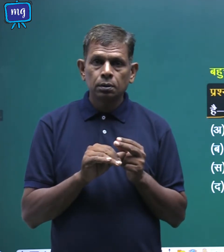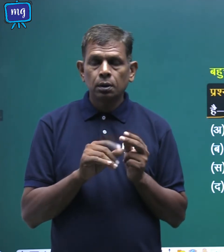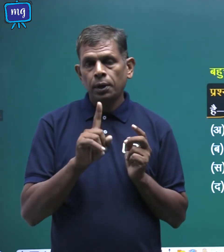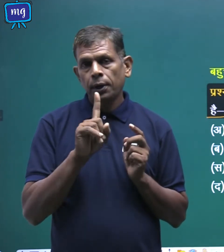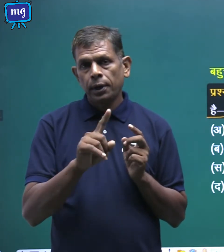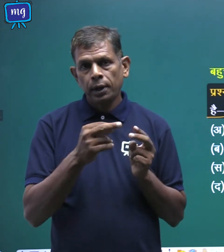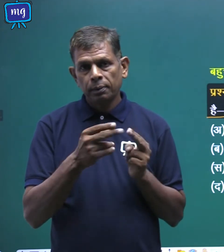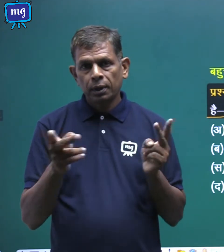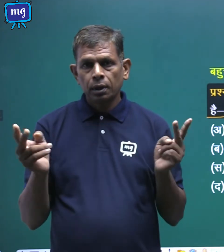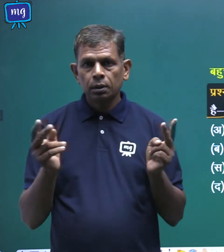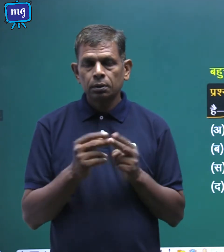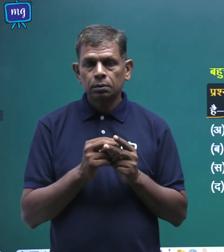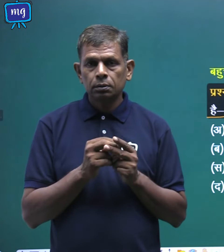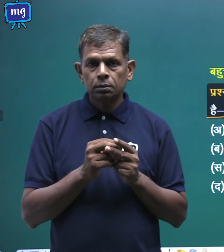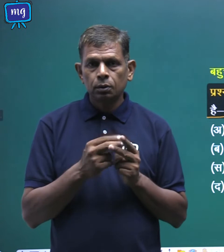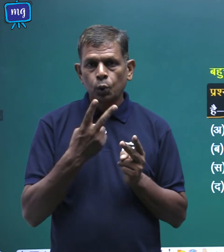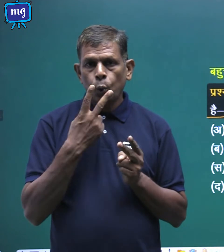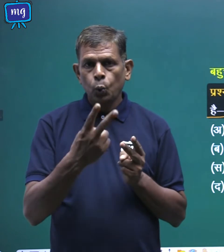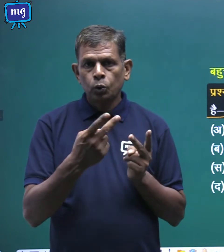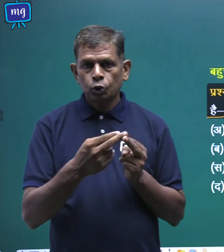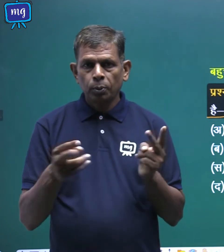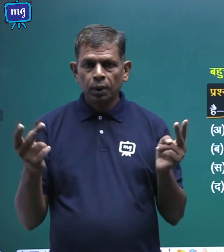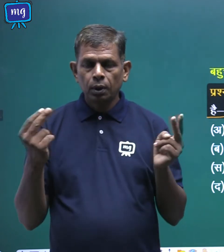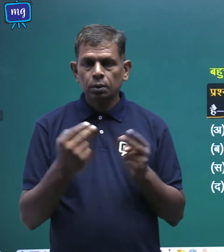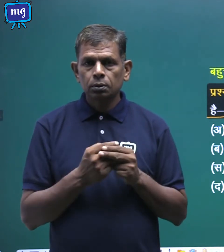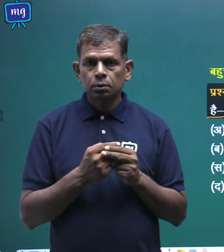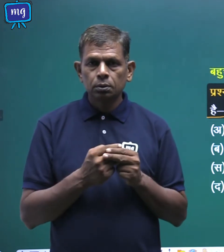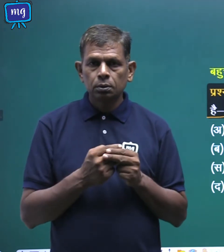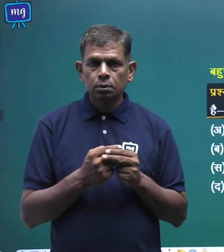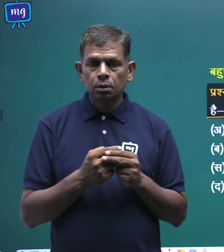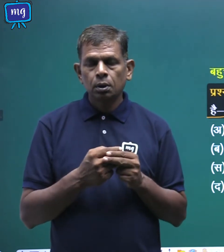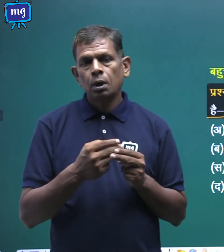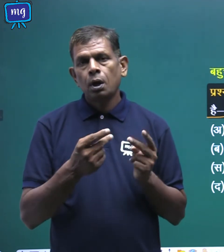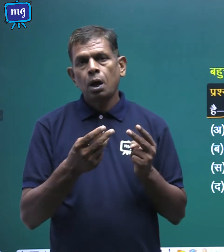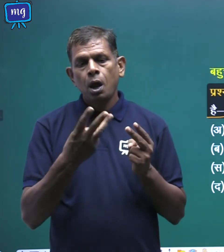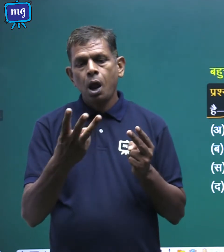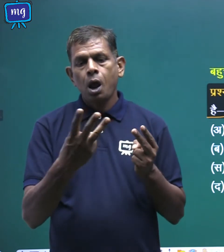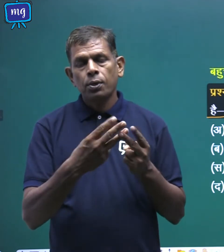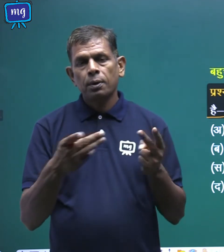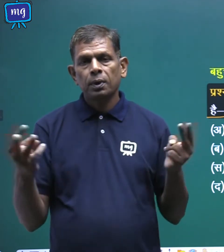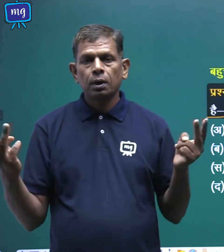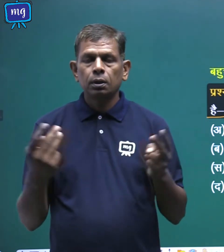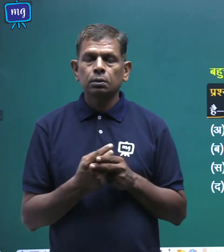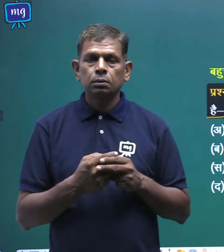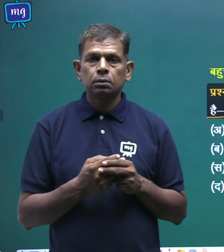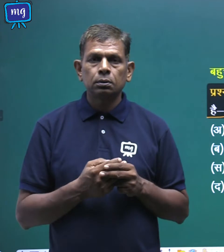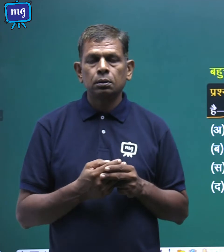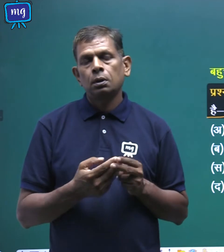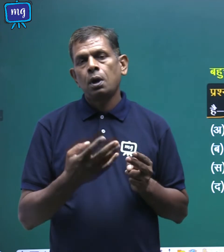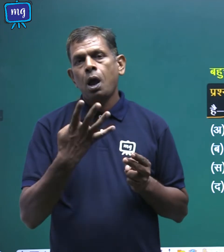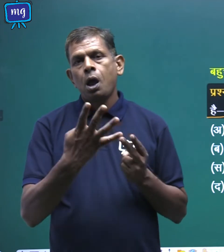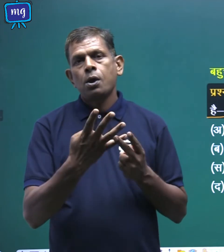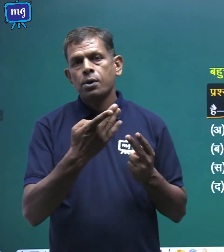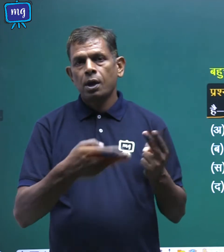एक ही प्रकार की, 2 प्रकार की, 3 प्रकार की, 4